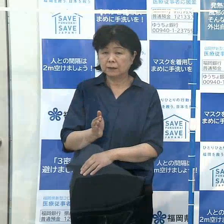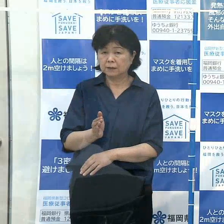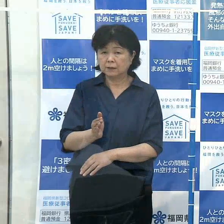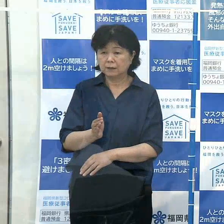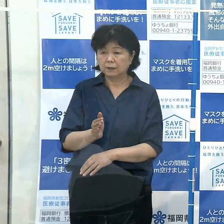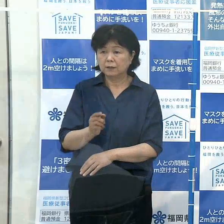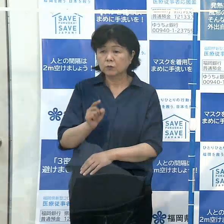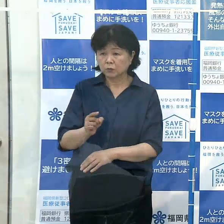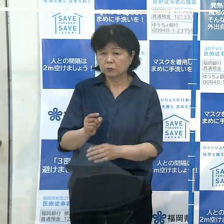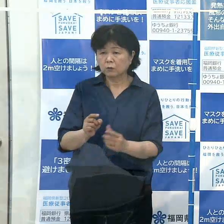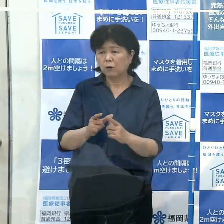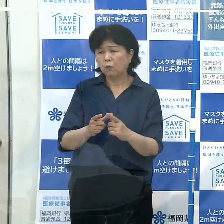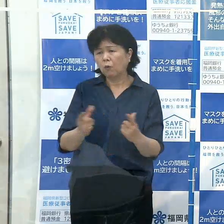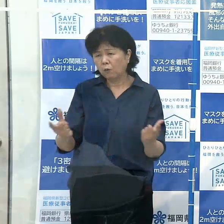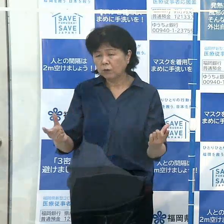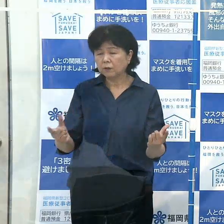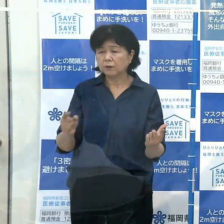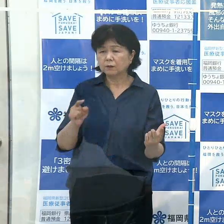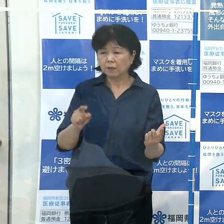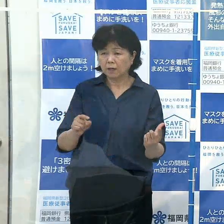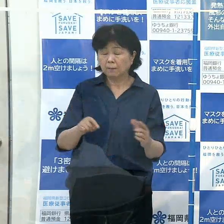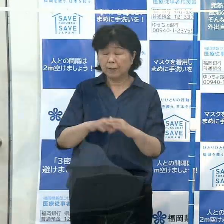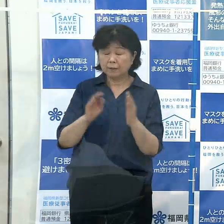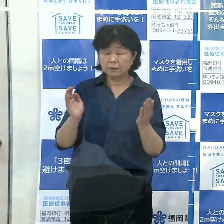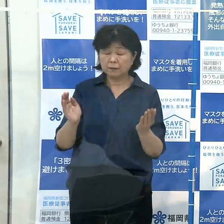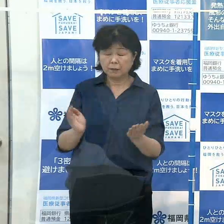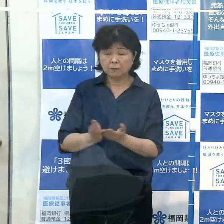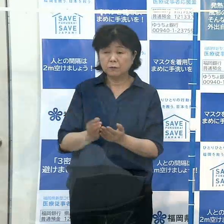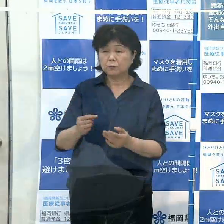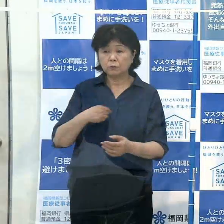がものすごく多いわけですね。そういう意味では全く